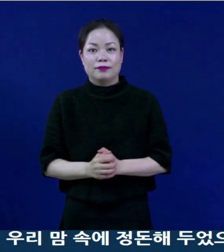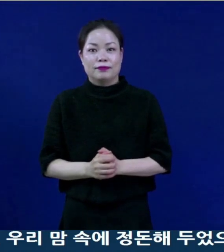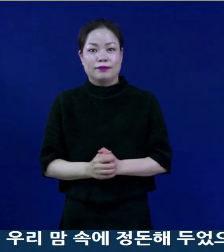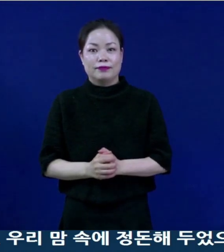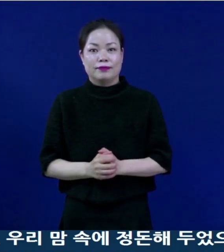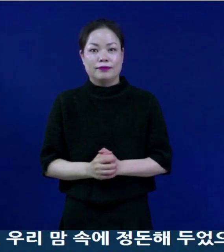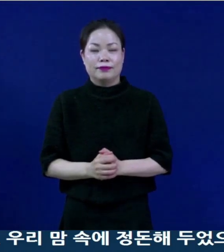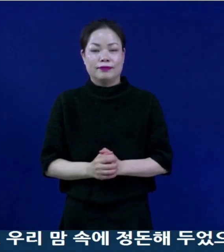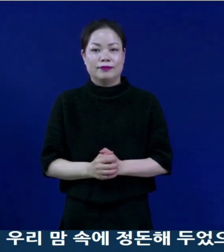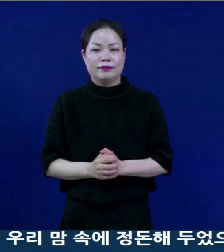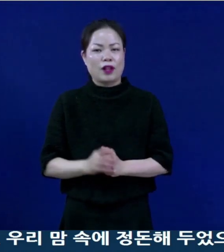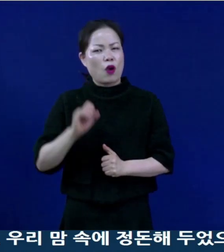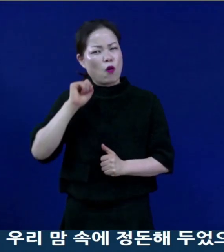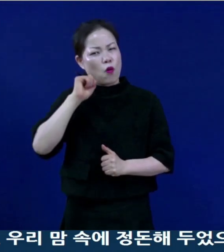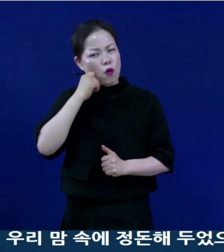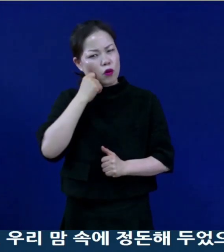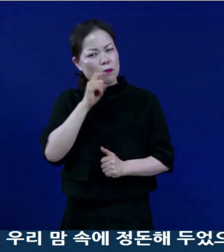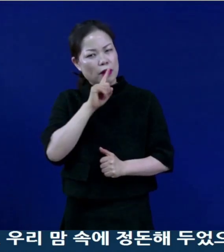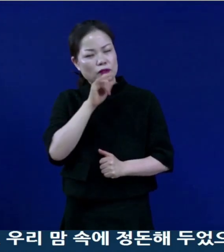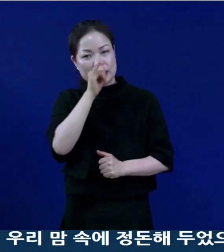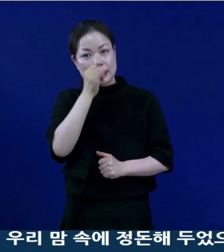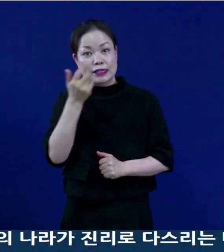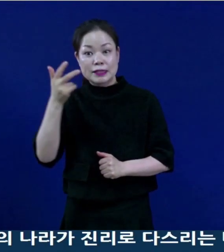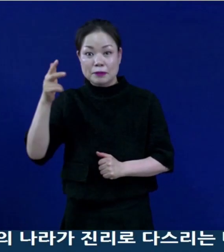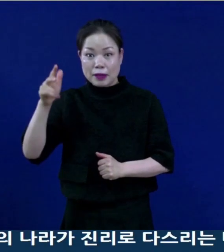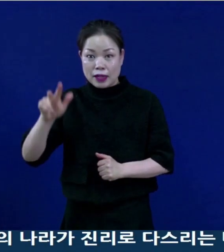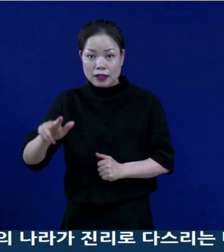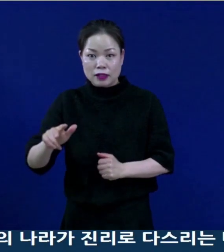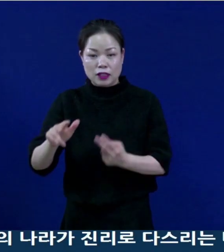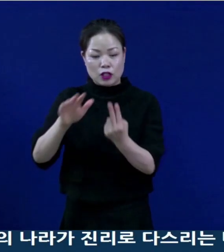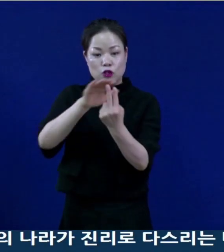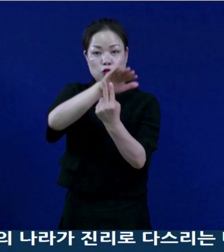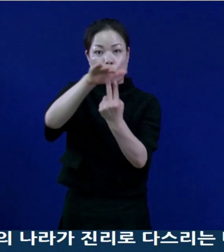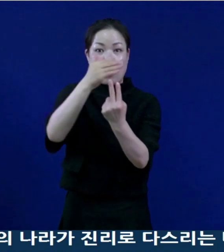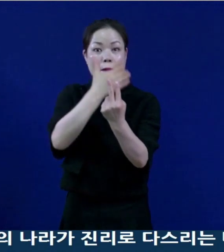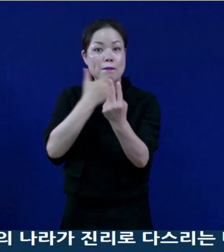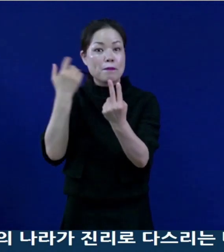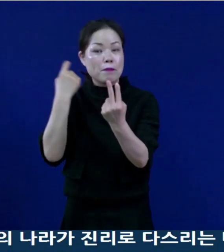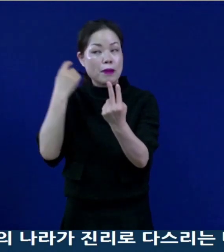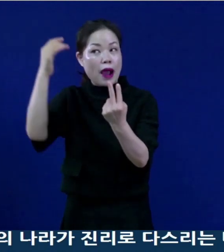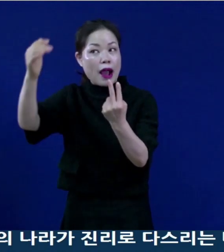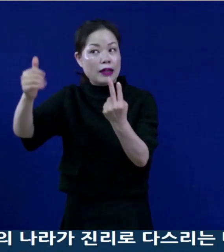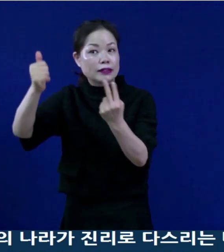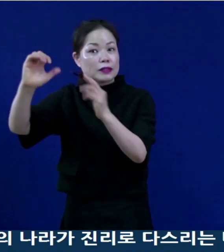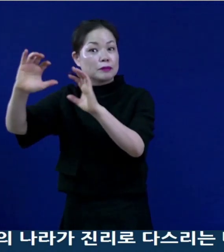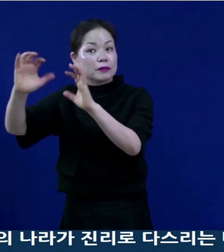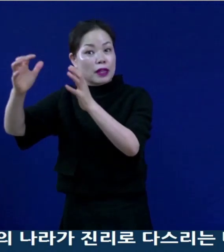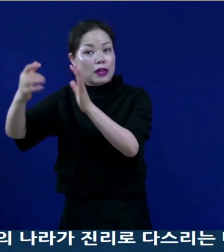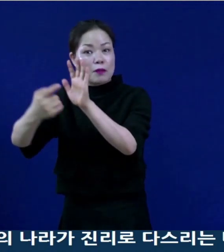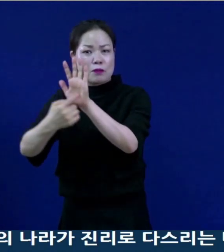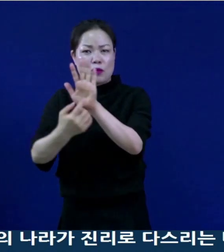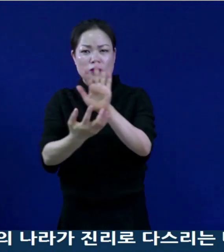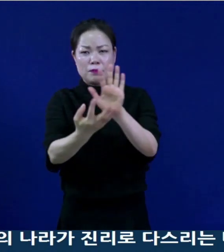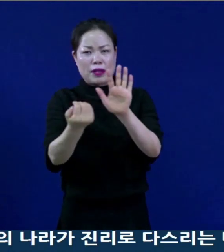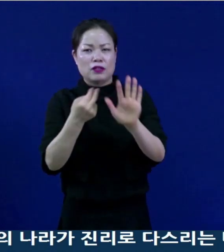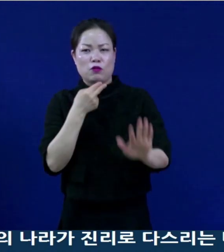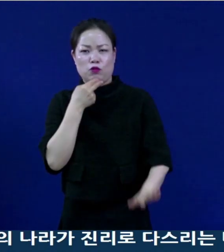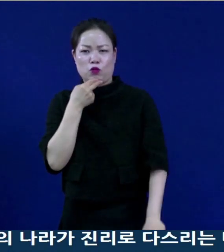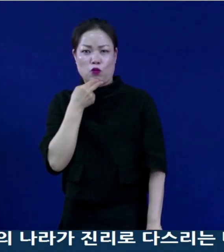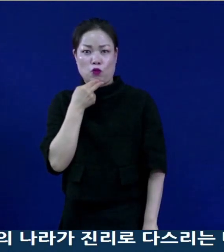조금 어려운 얘기가 될 수도 있겠는데 요한복음에는 하나님 나라라는 표현이 많이 안